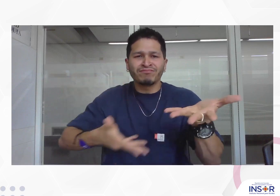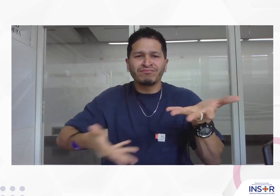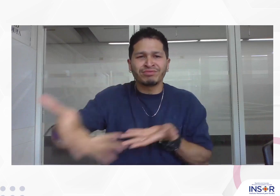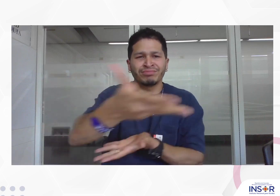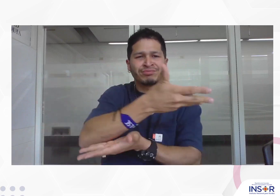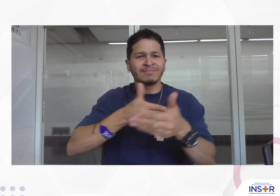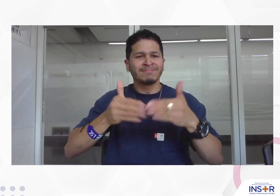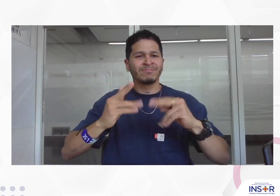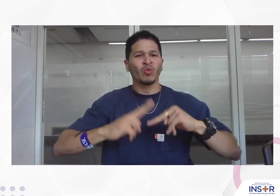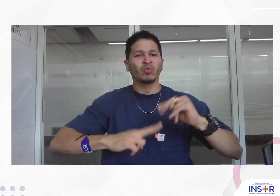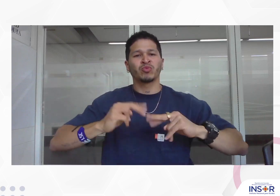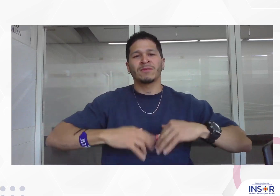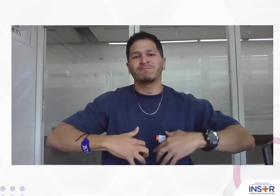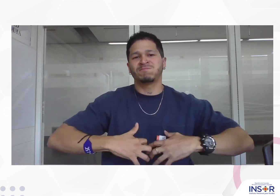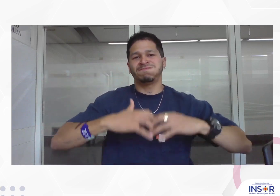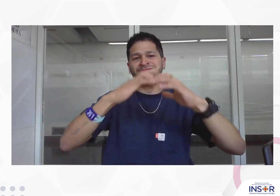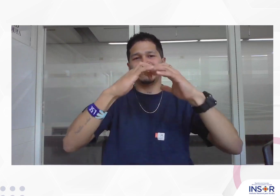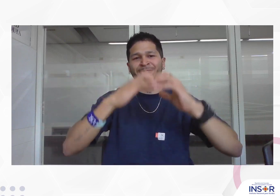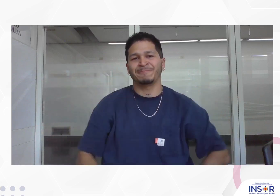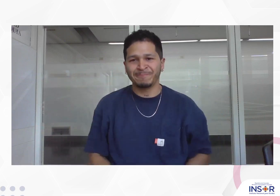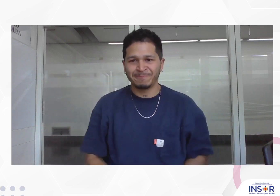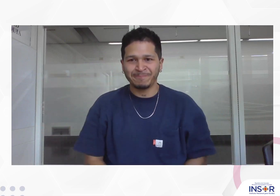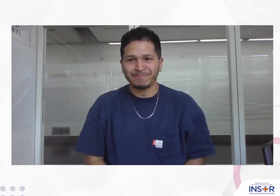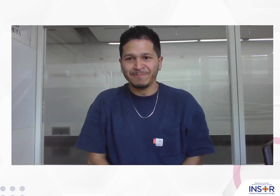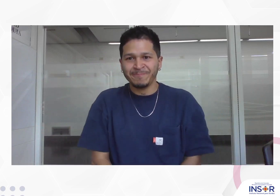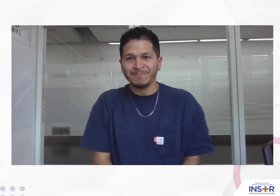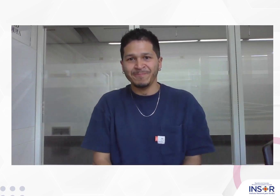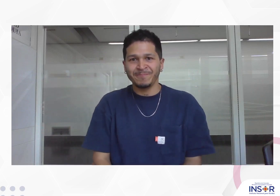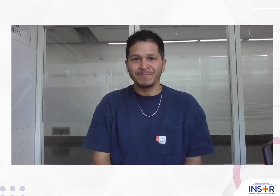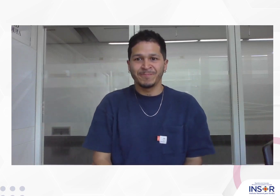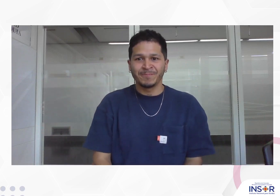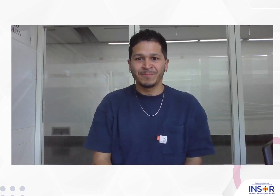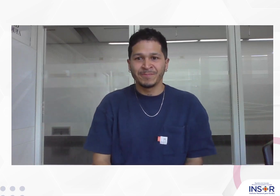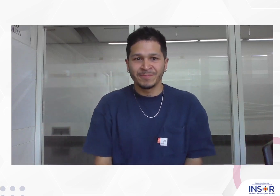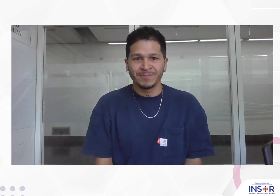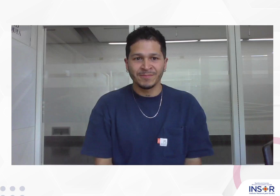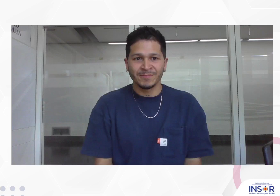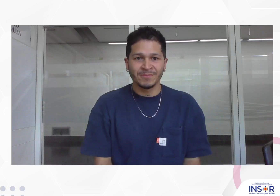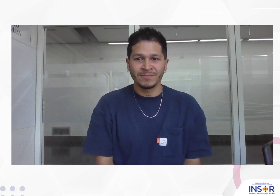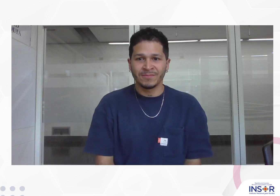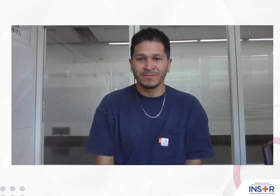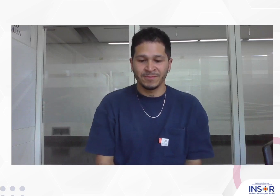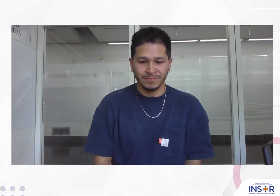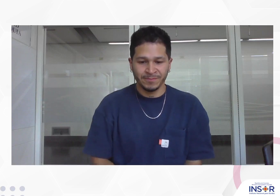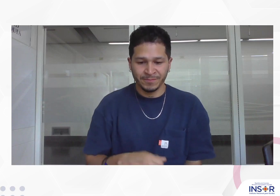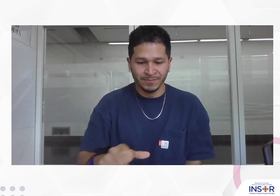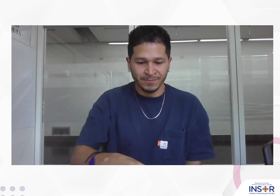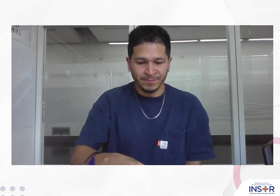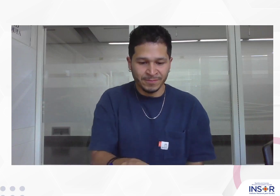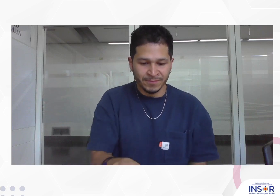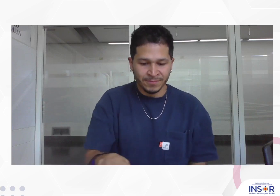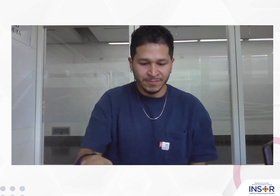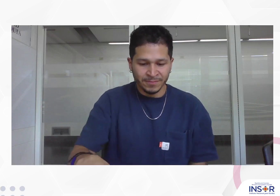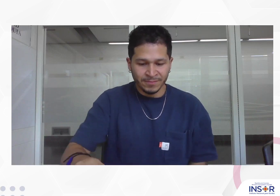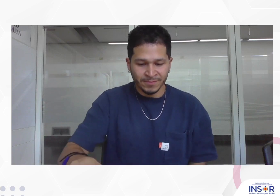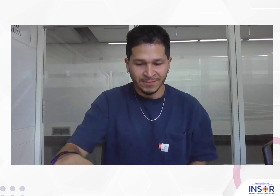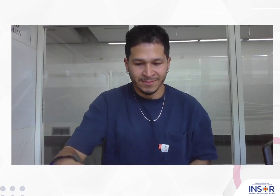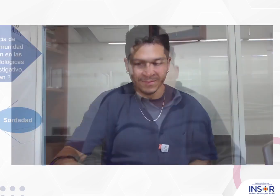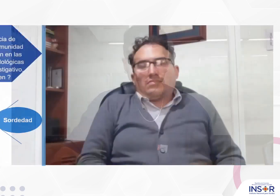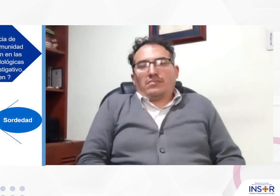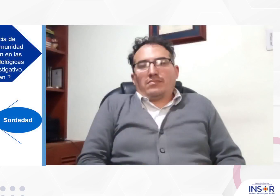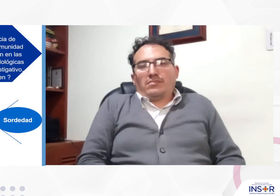y perspectivas de cada uno y que podamos dialogar y que esto quede abierto para construir mucho más por la